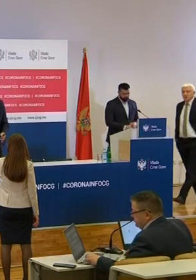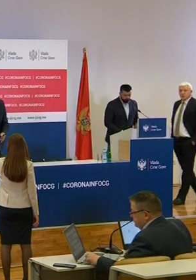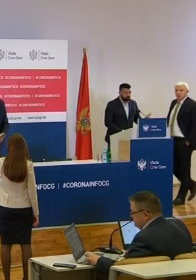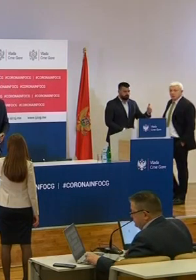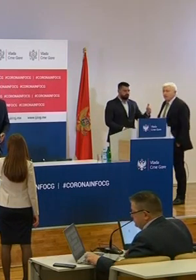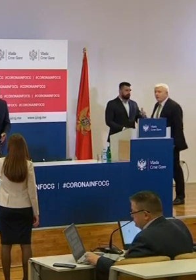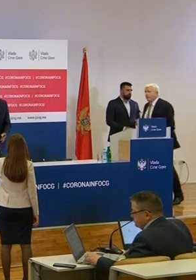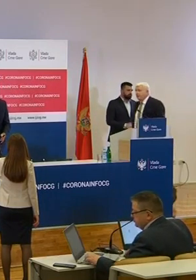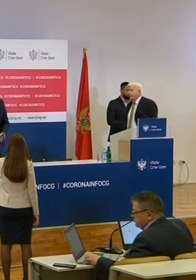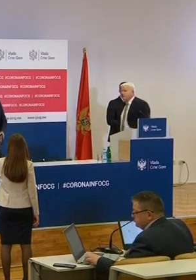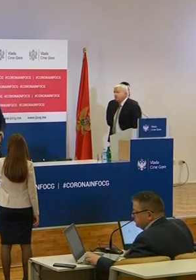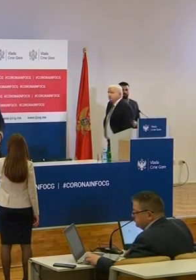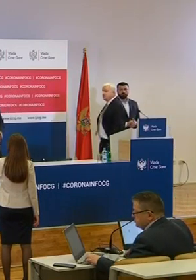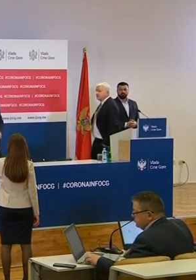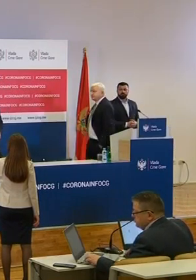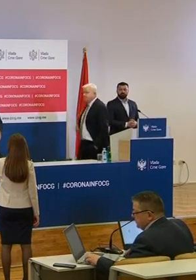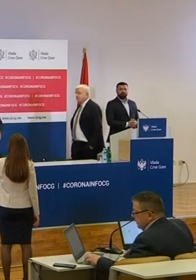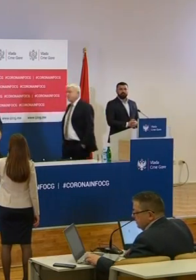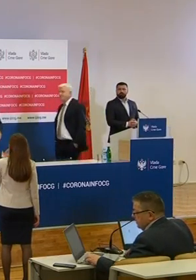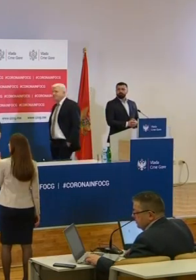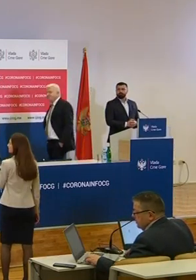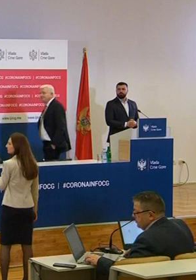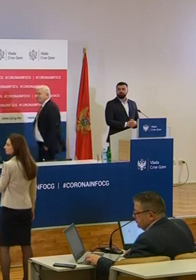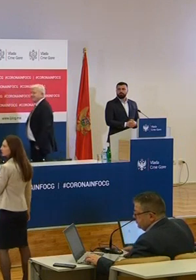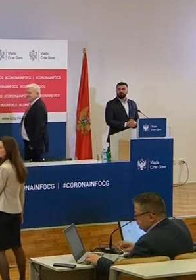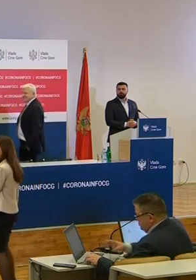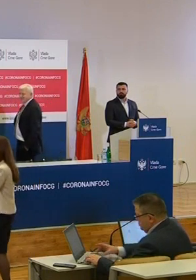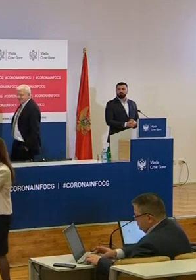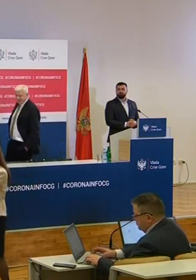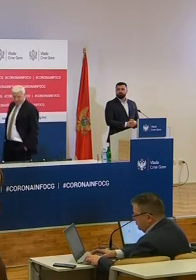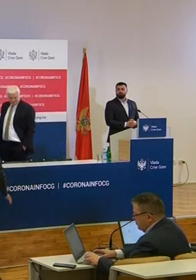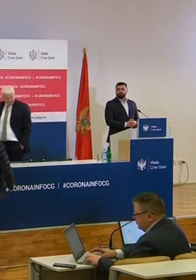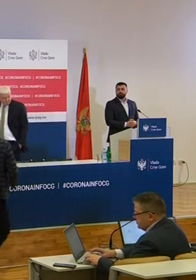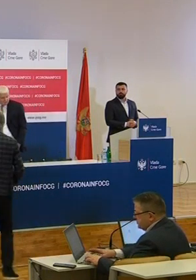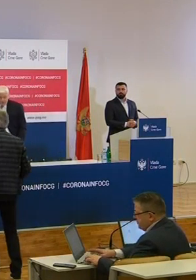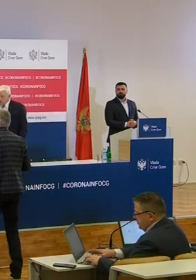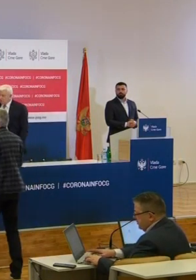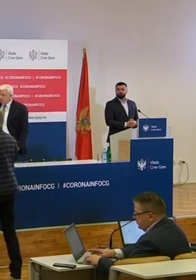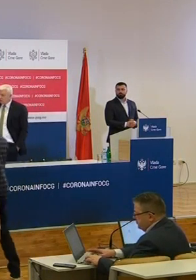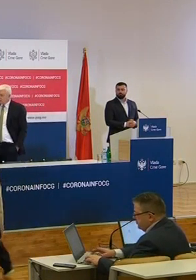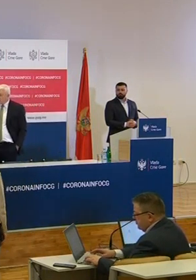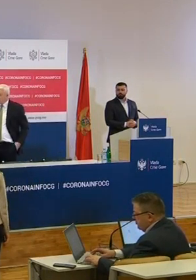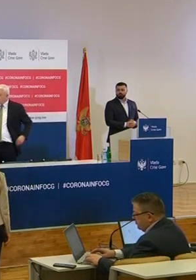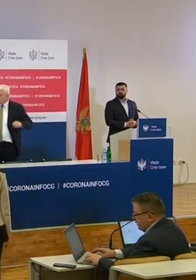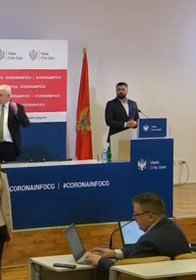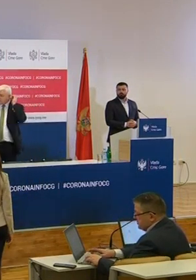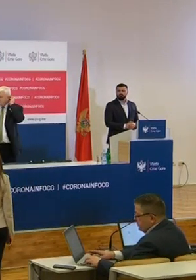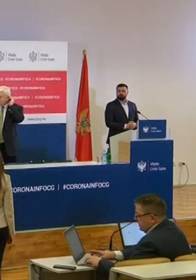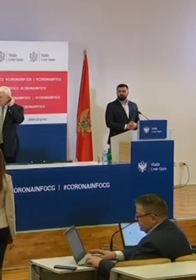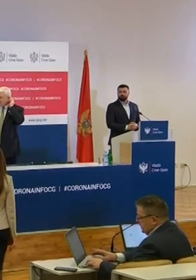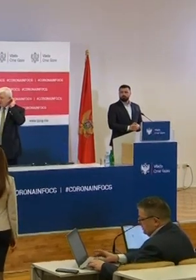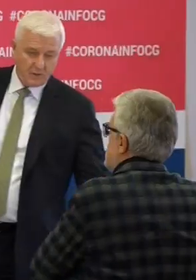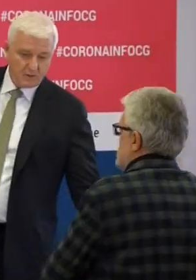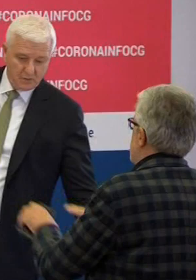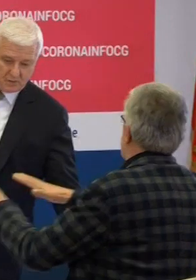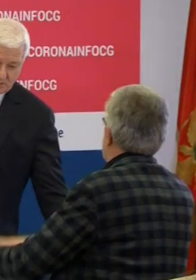Davanja iz budžeta u dogledno vrijeme će biti redovna, uvjerava predsjednik vlade Duško Marković. Kaže da su otpuštanja radnika i smanjenja plata u nekim